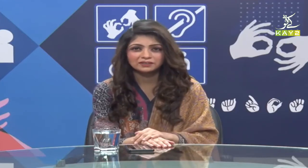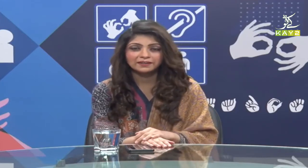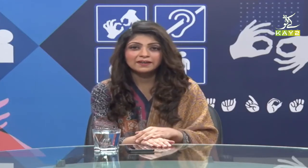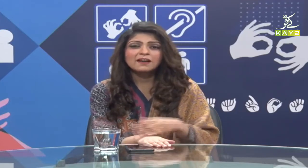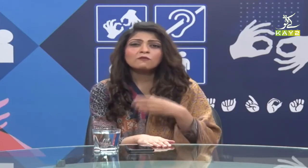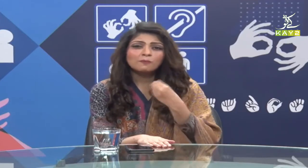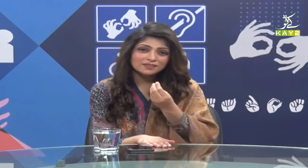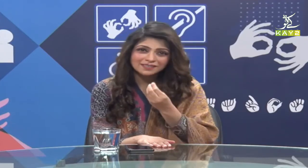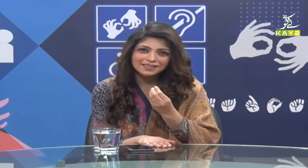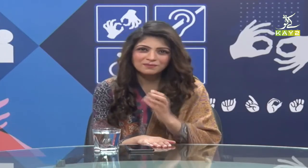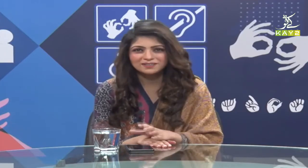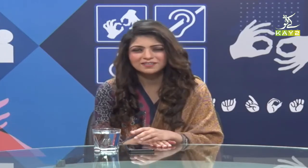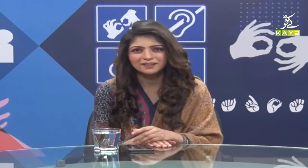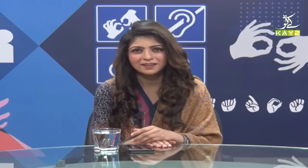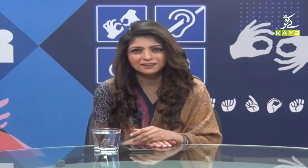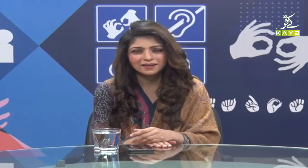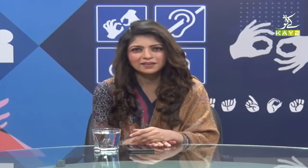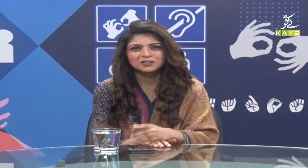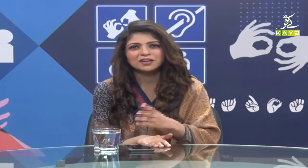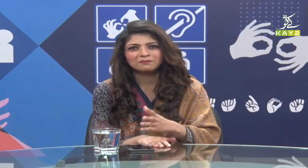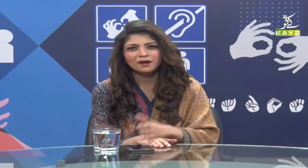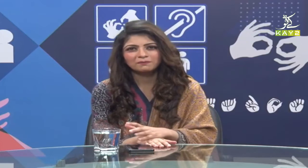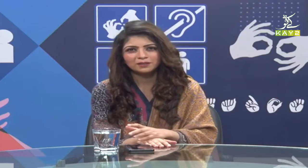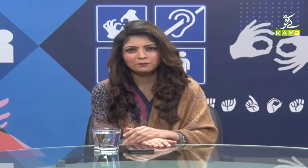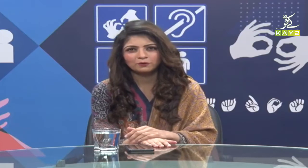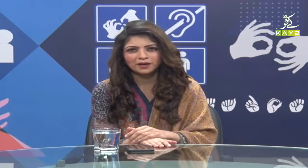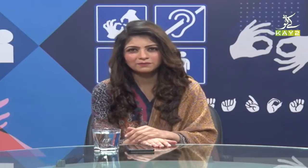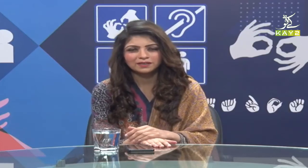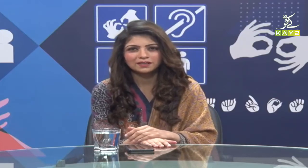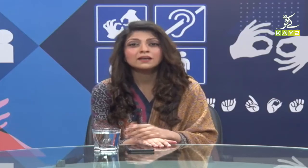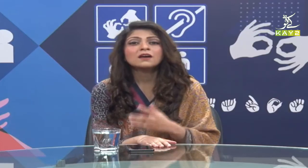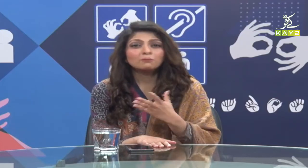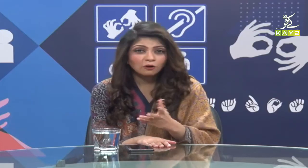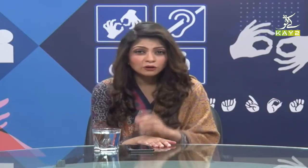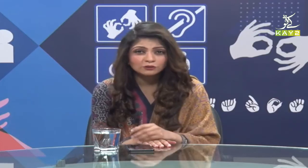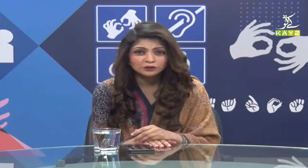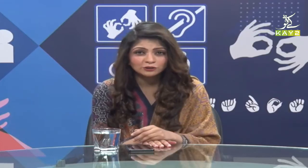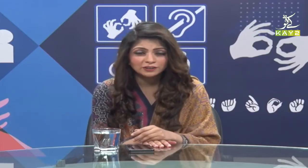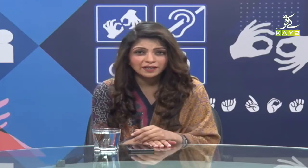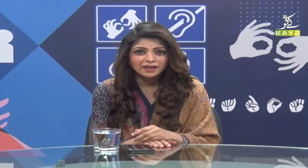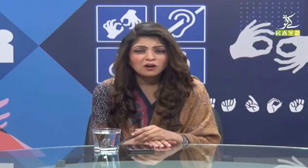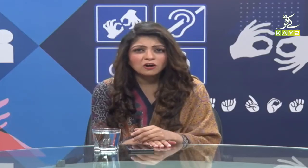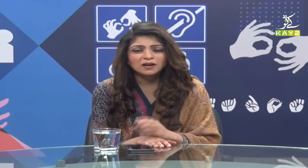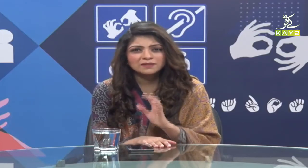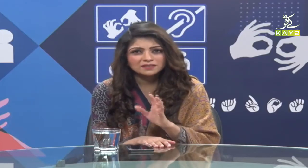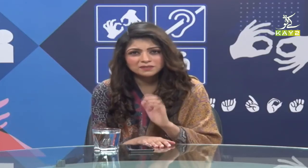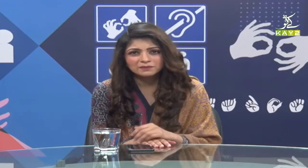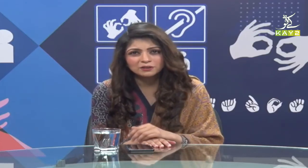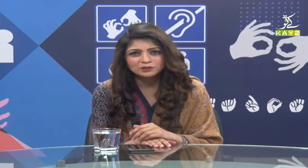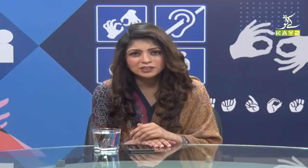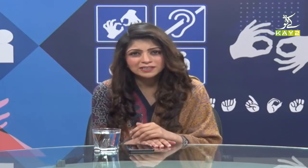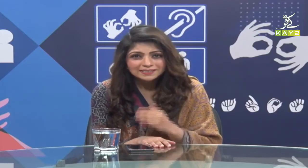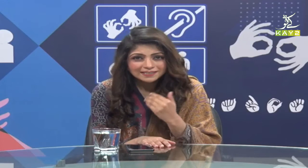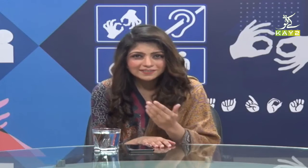शेयर करते हैं, वो पर्सनली मैसेज करके कहते हैं कि जी हमें आपका ये प्रोग्राम देख के बहुत खुशी होती है। और हमें सबसे